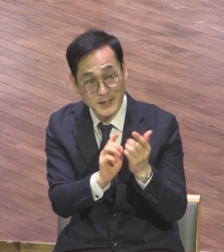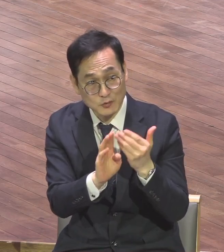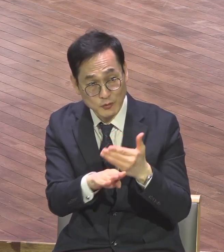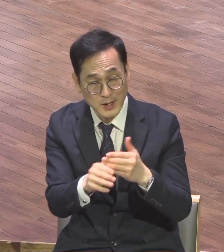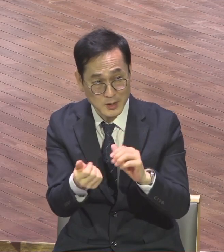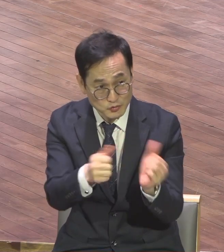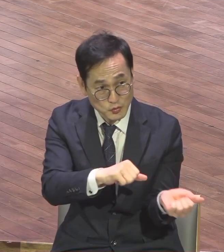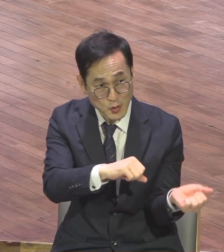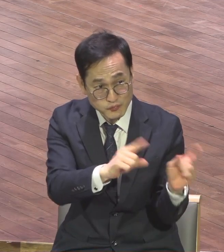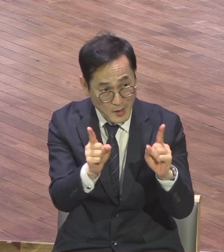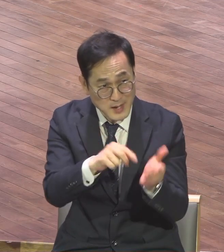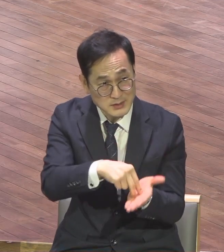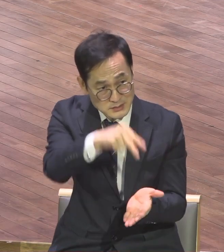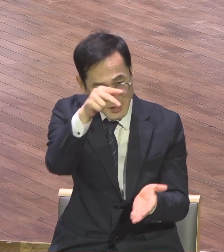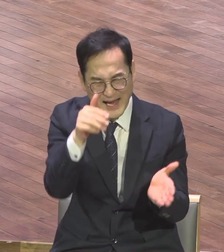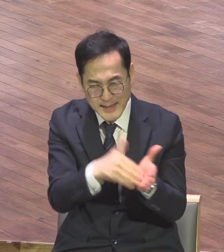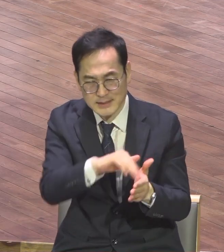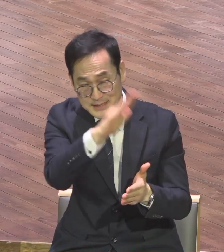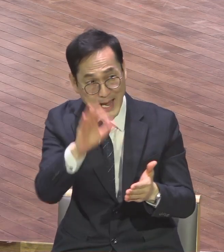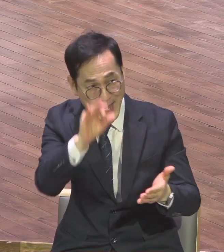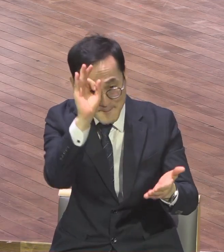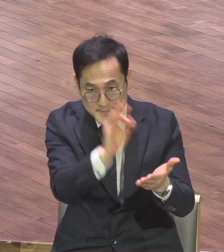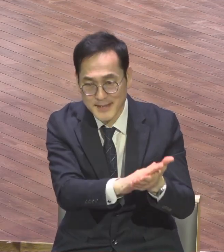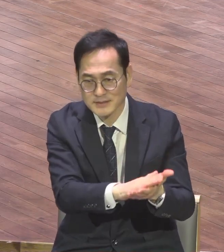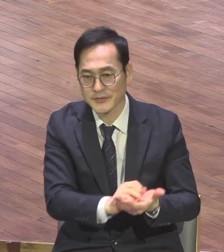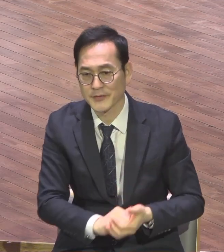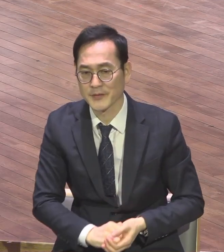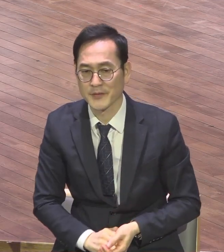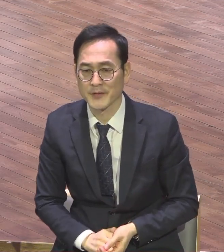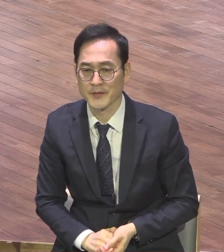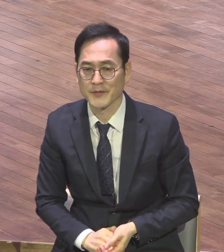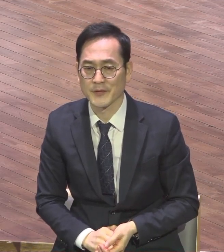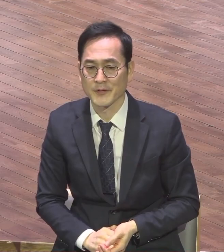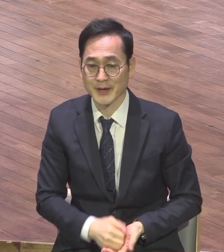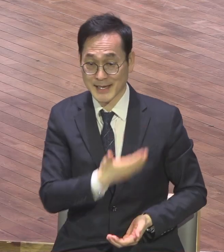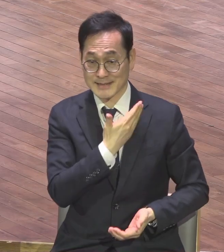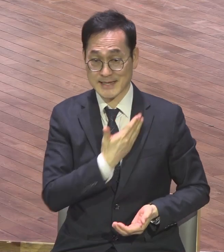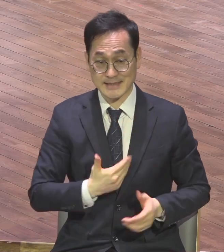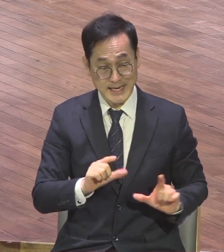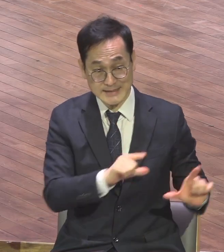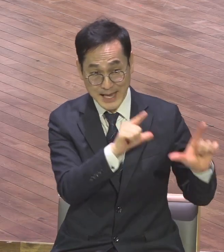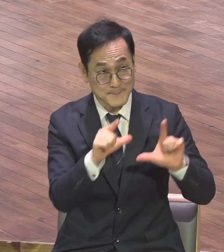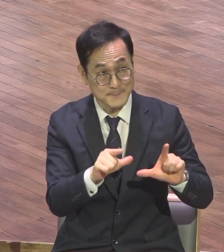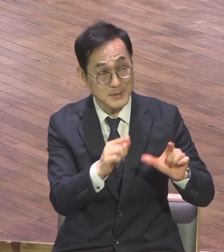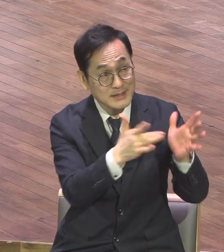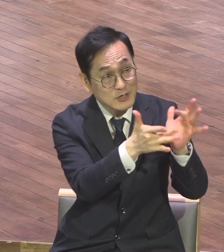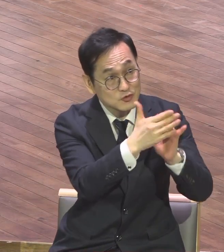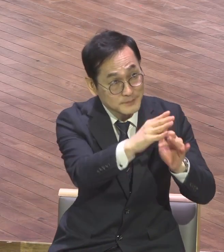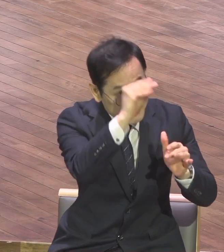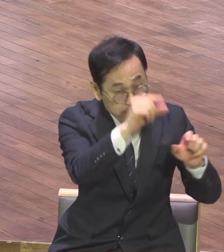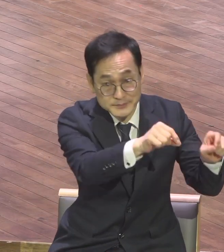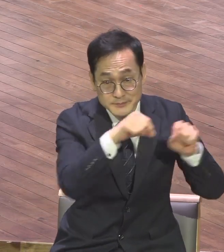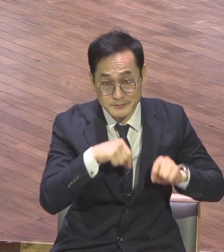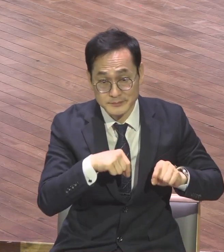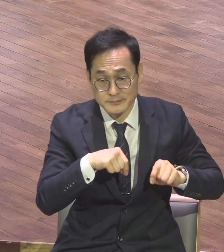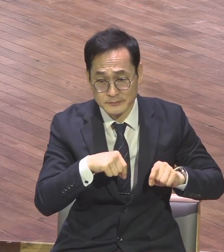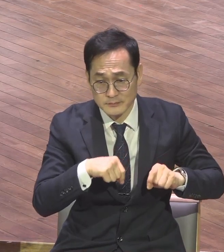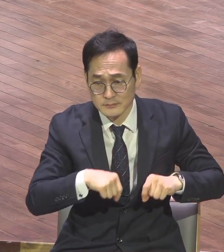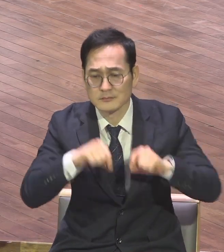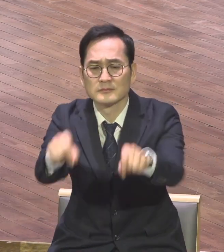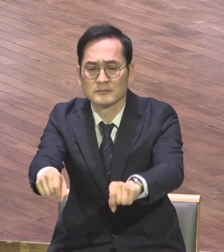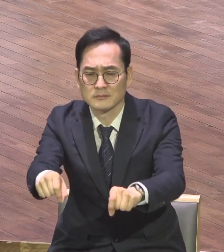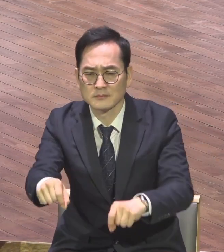이것은 그 당시 제자들의 삶뿐만 아니라 지금 우리의 삶이 되어야 한다. 그런